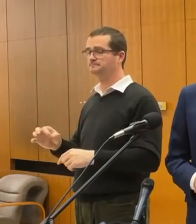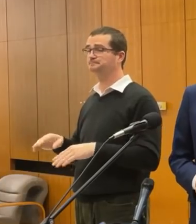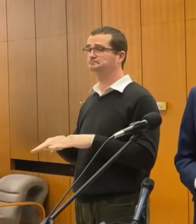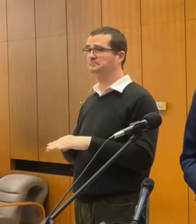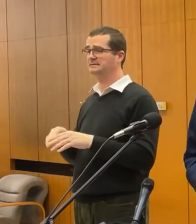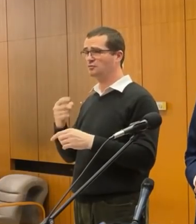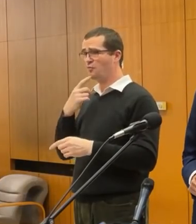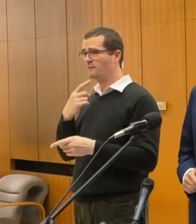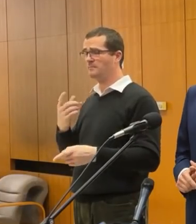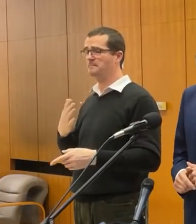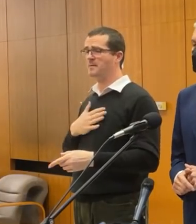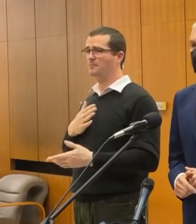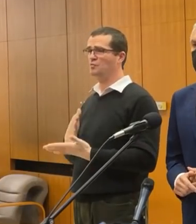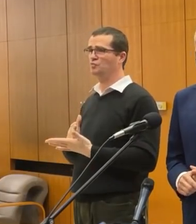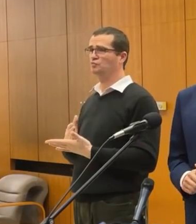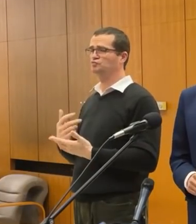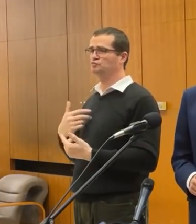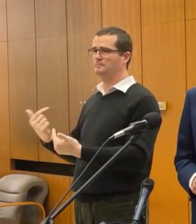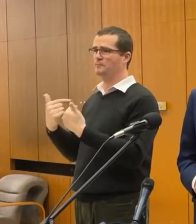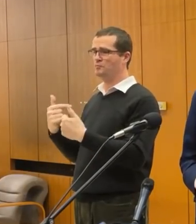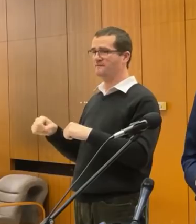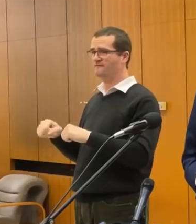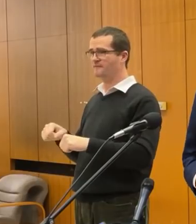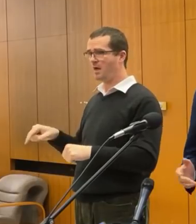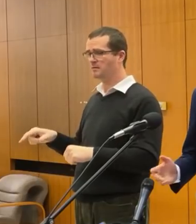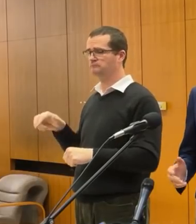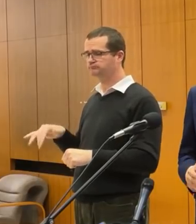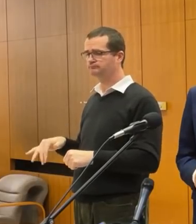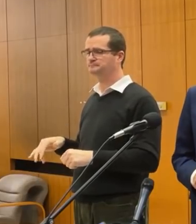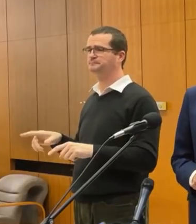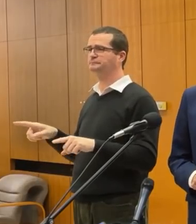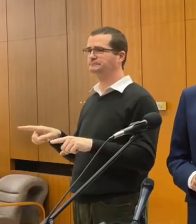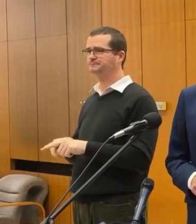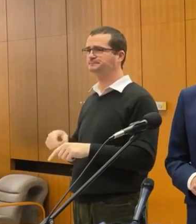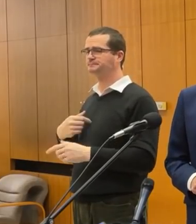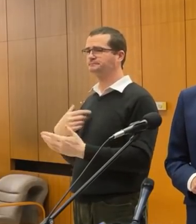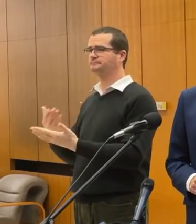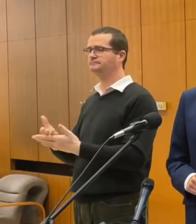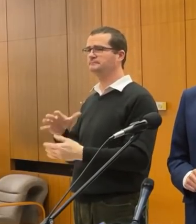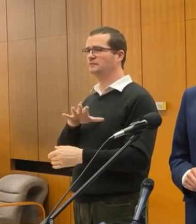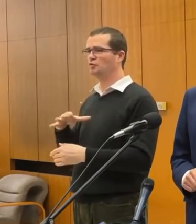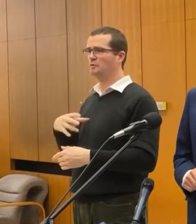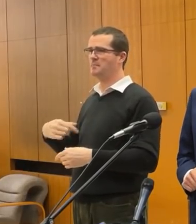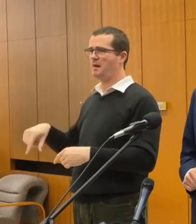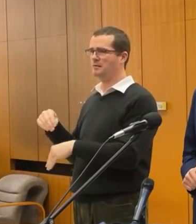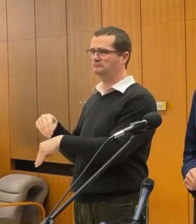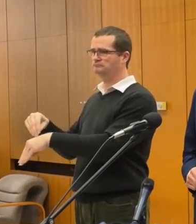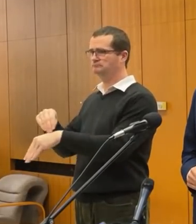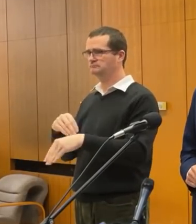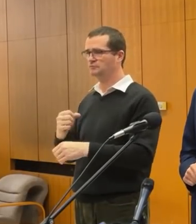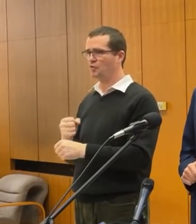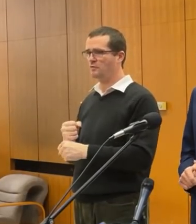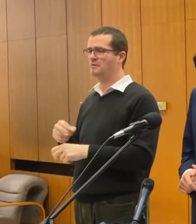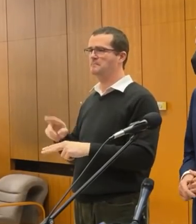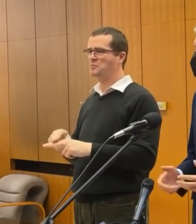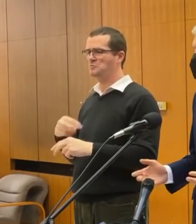pán minister povedal, máme oporu na strane vlády, ale dávame to pochopiteľne do riadneho medzirezortného pripomienkového konania